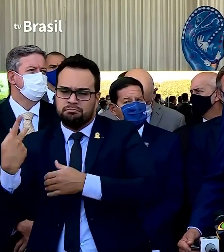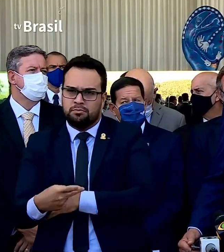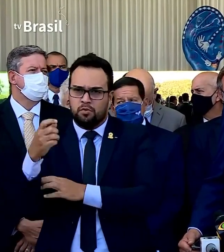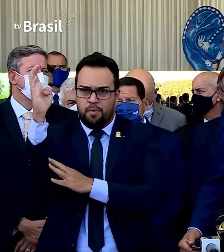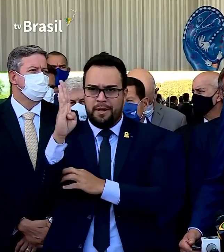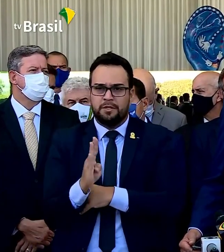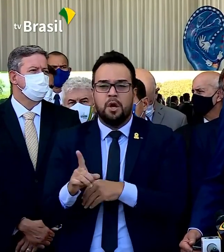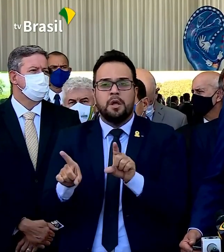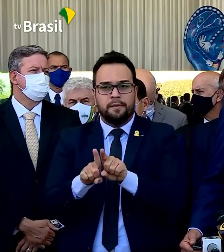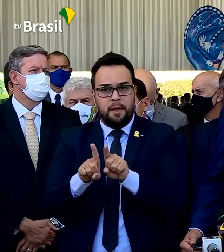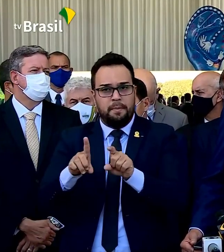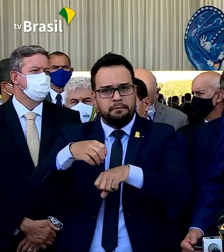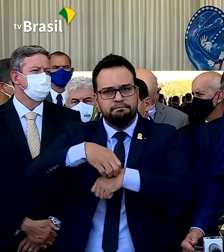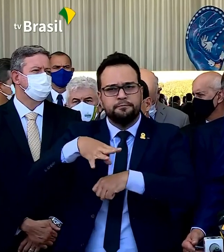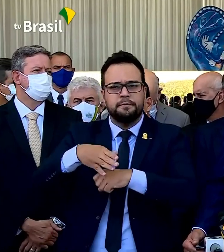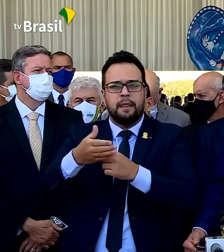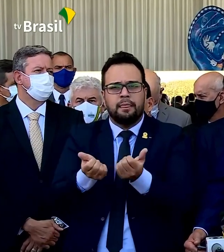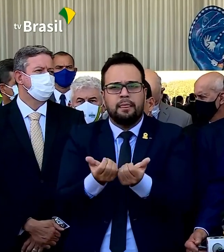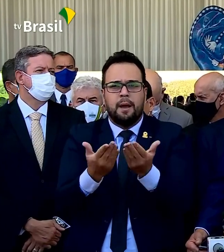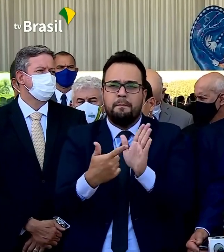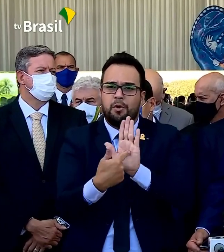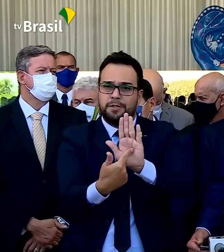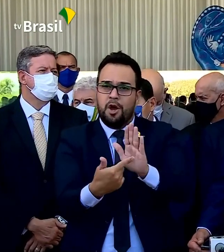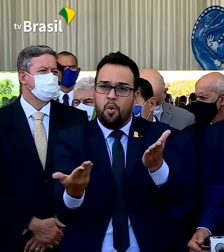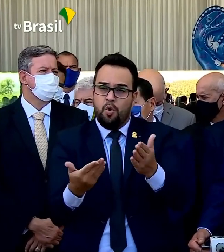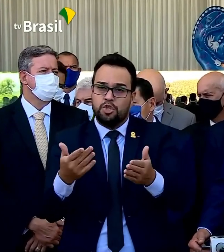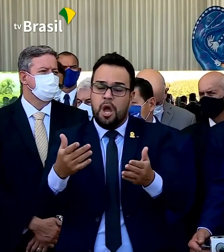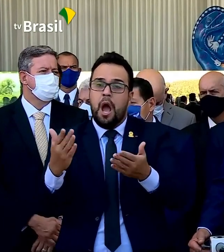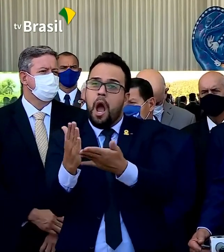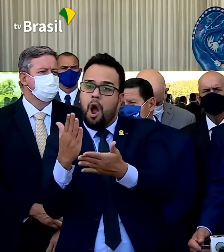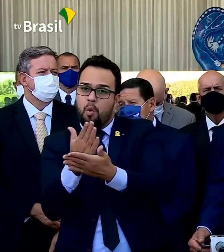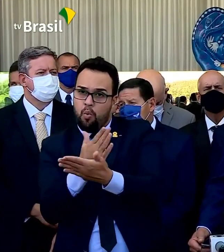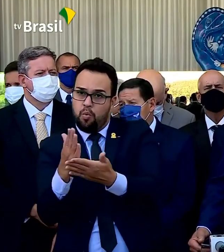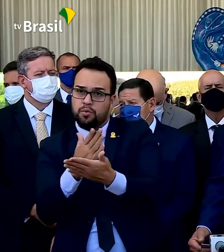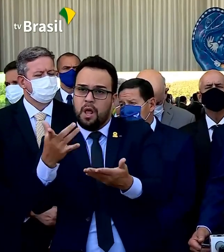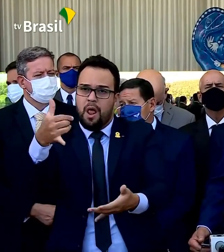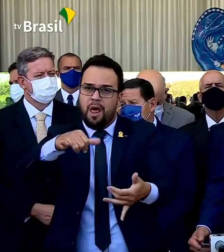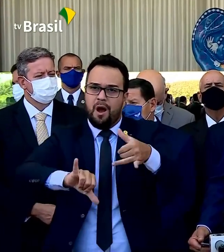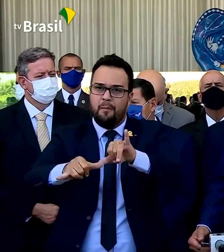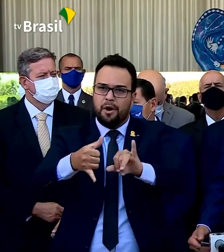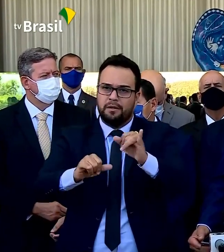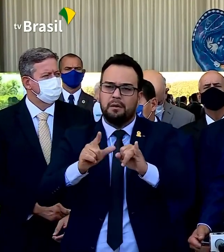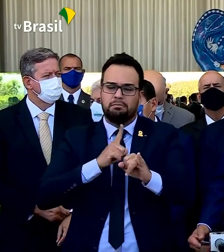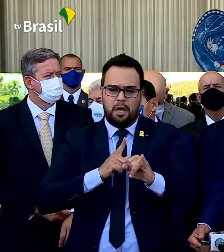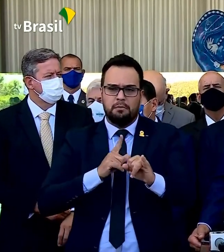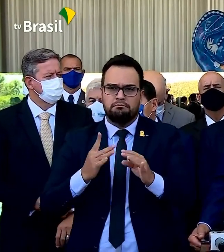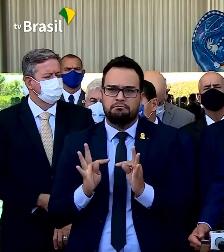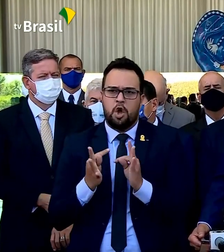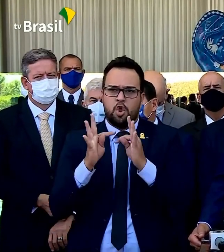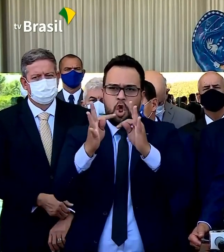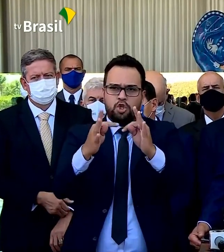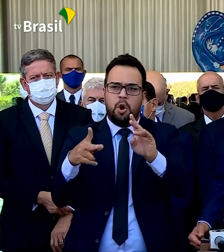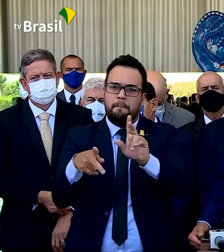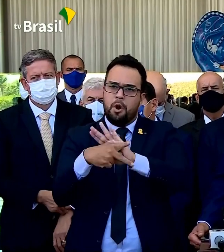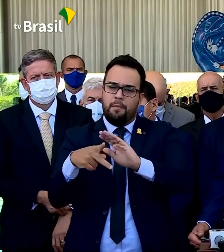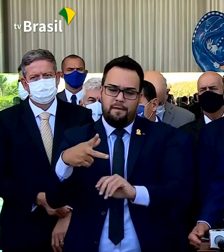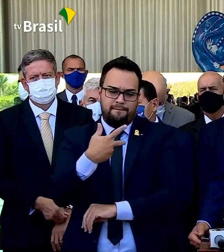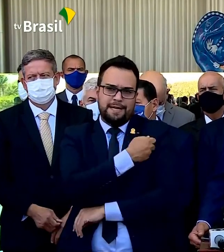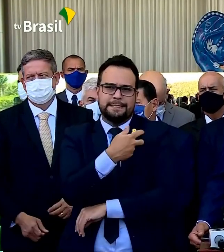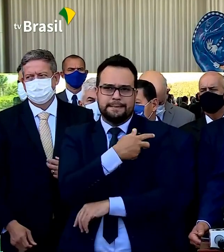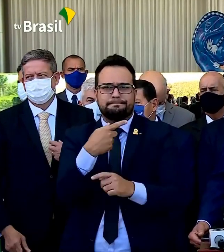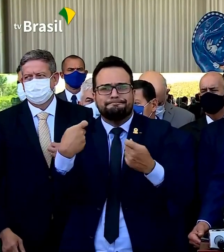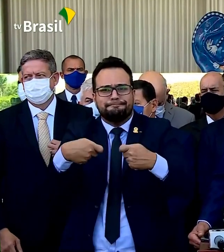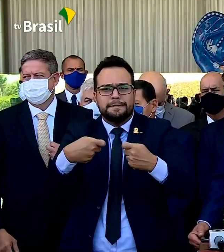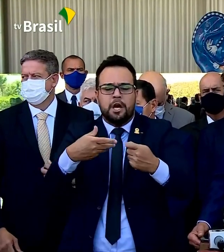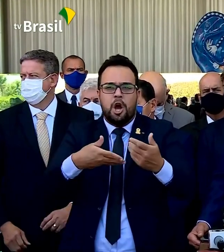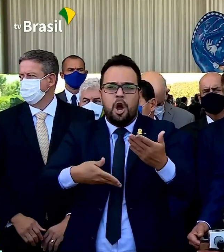os laboratórios que hoje têm a tecnologia da vacina, que também entendam a necessidade de ser compartilhada,